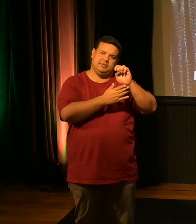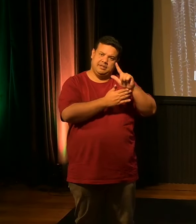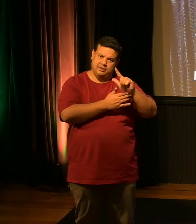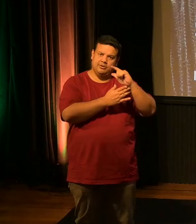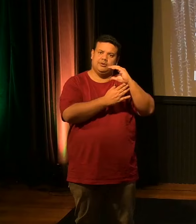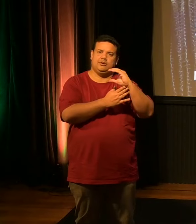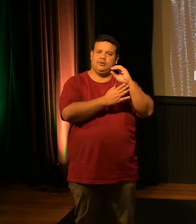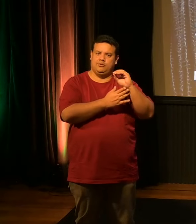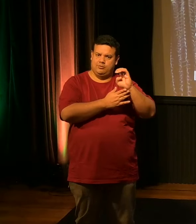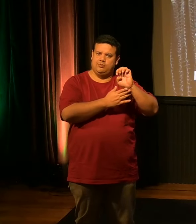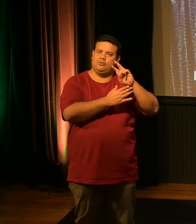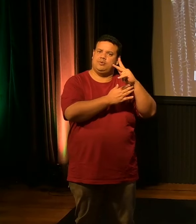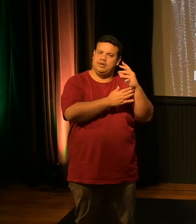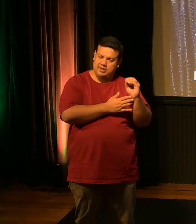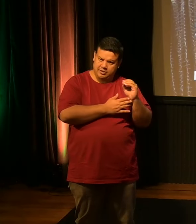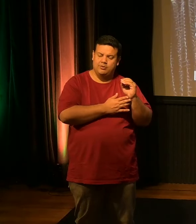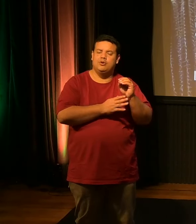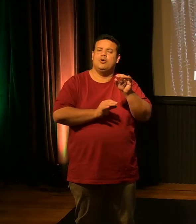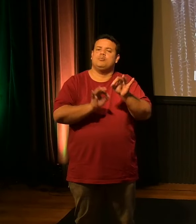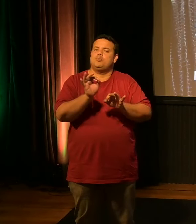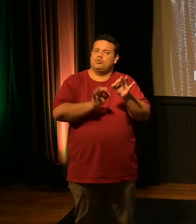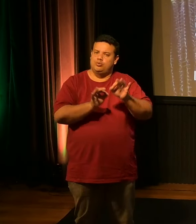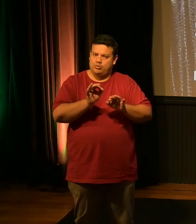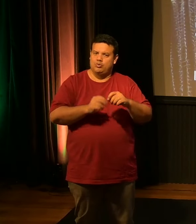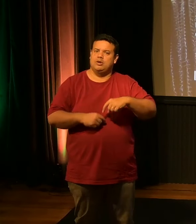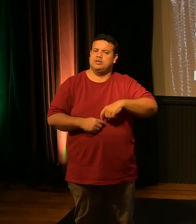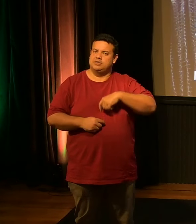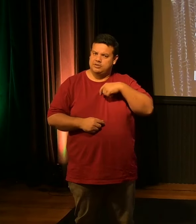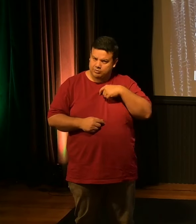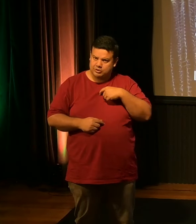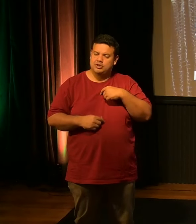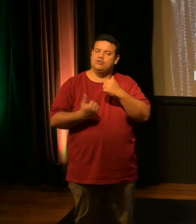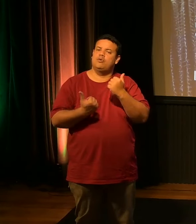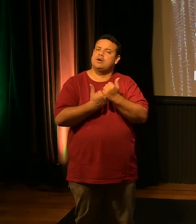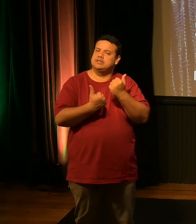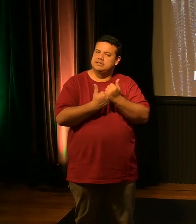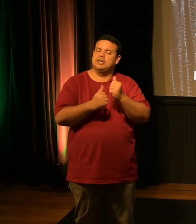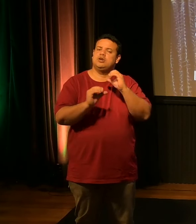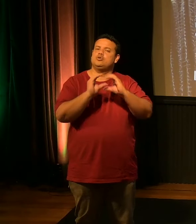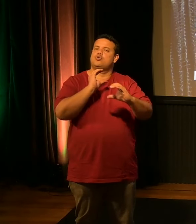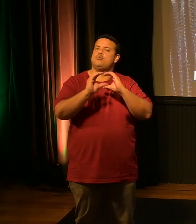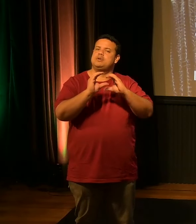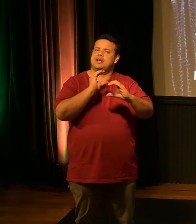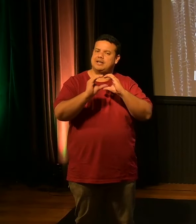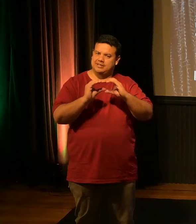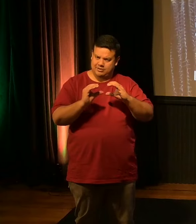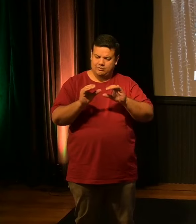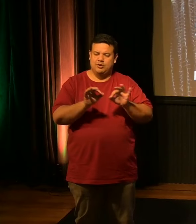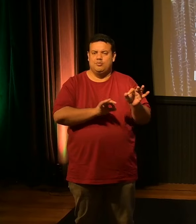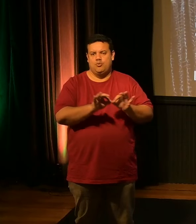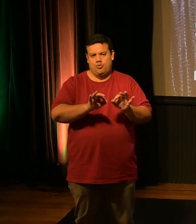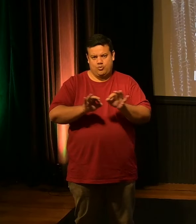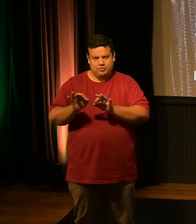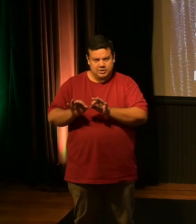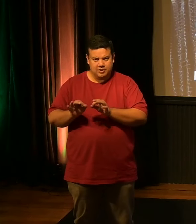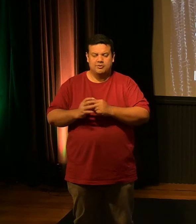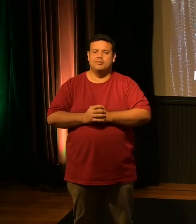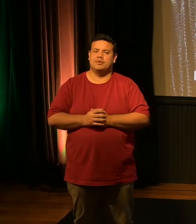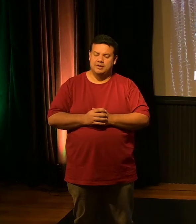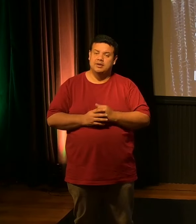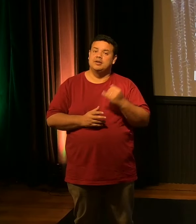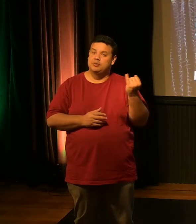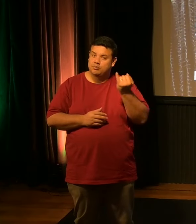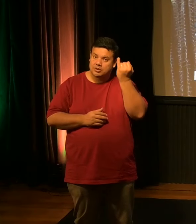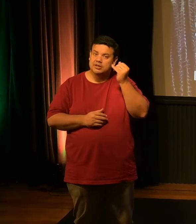pela Miracel Audiovisual, e Jean França, que é nosso assistente de comunicação e de produção. É importante citar o nome de